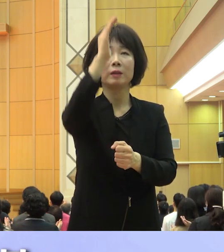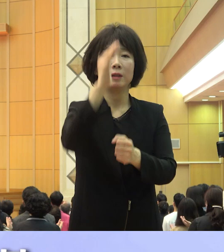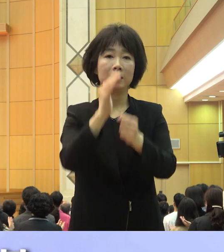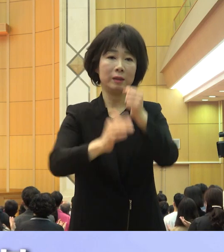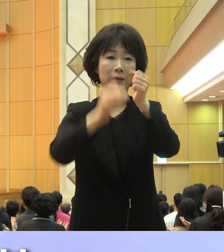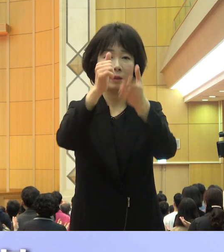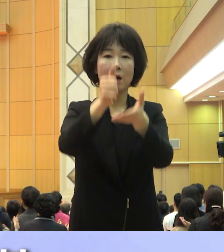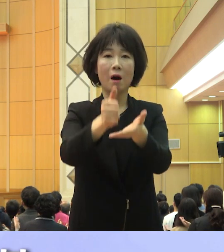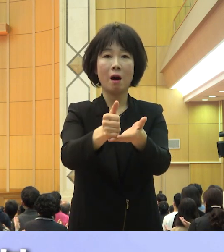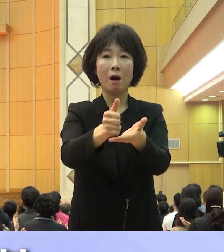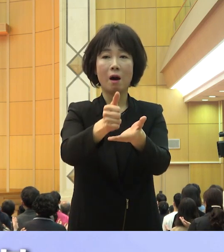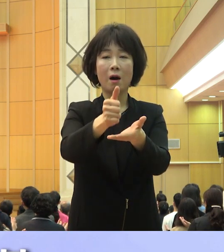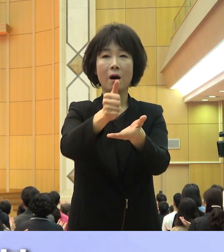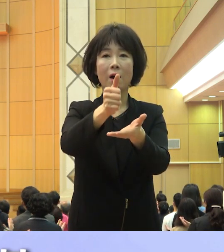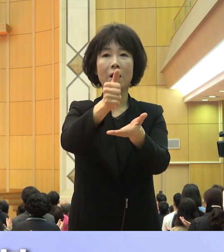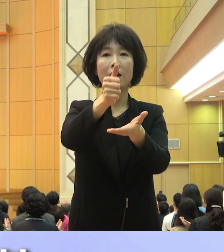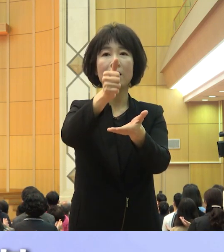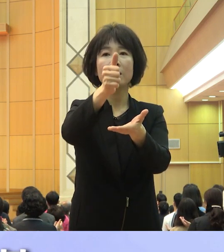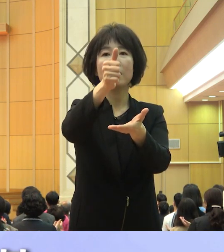주신